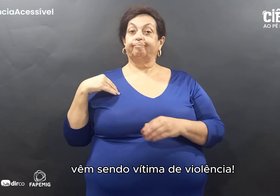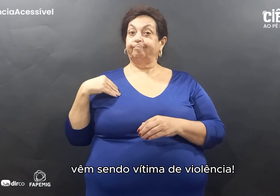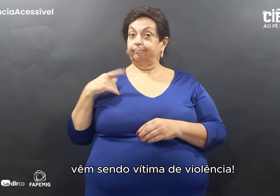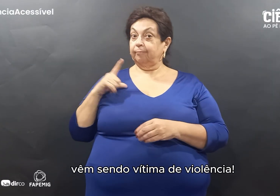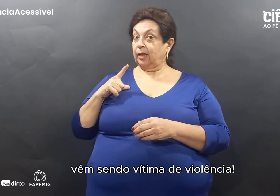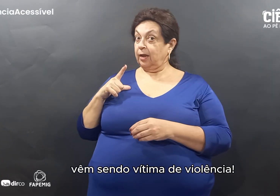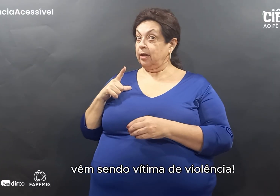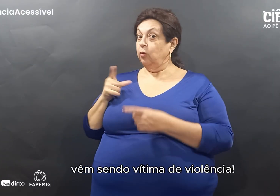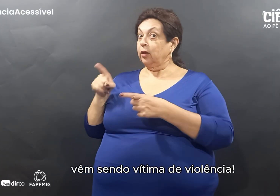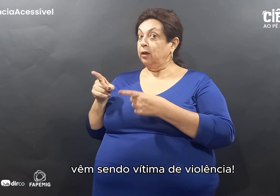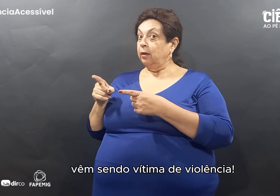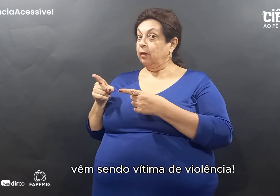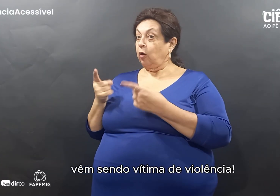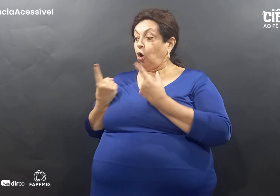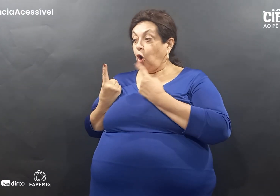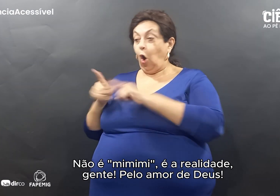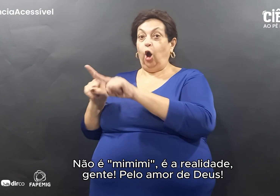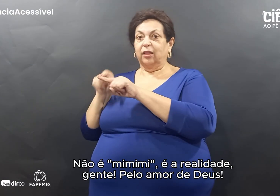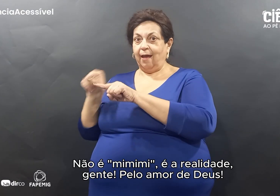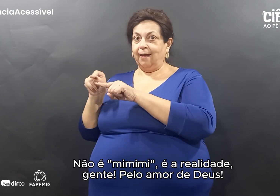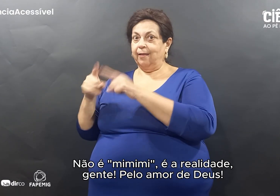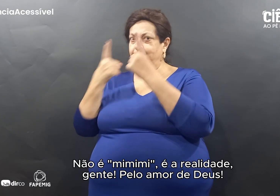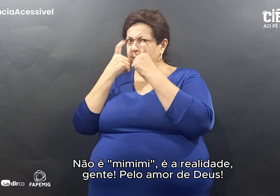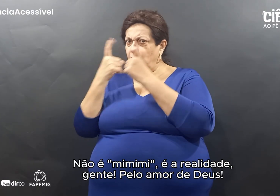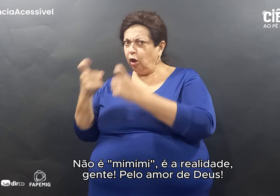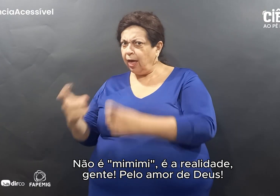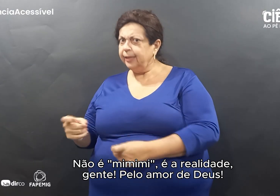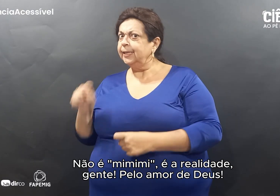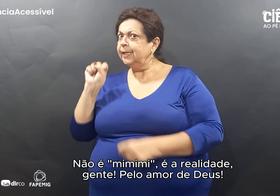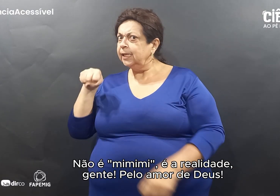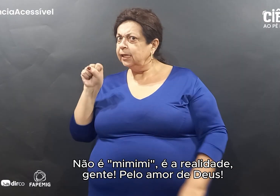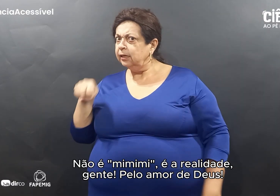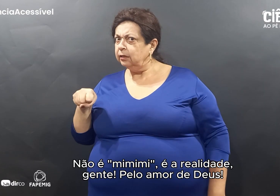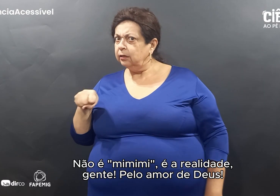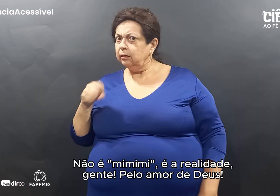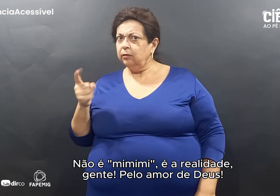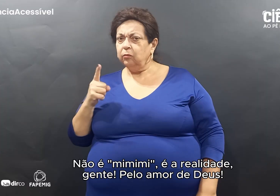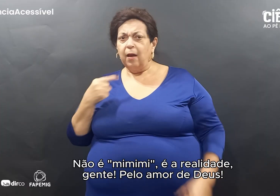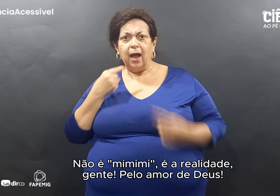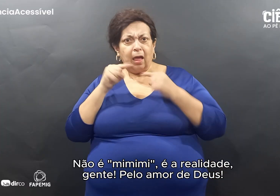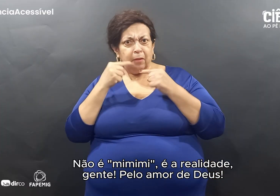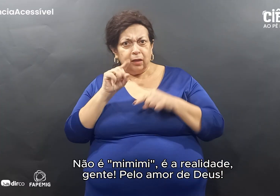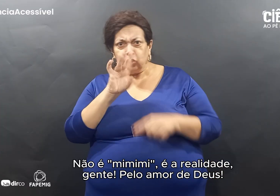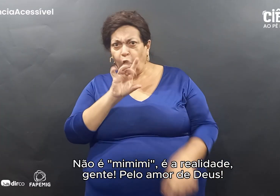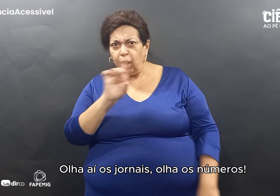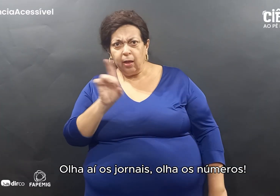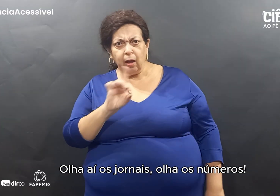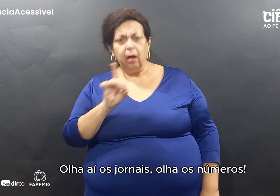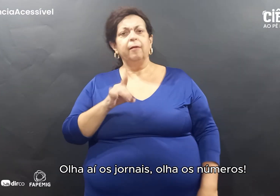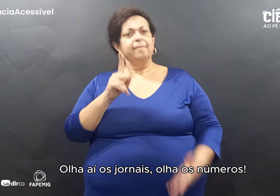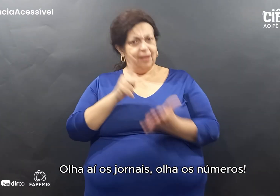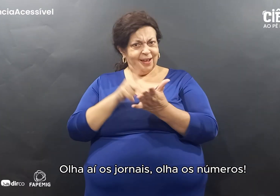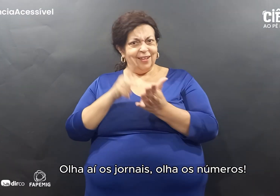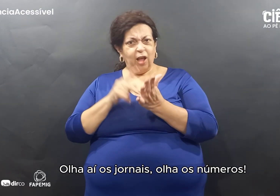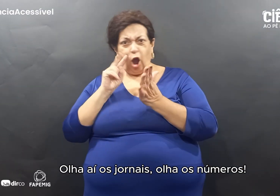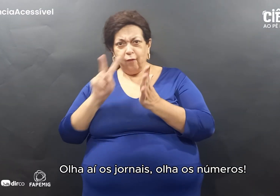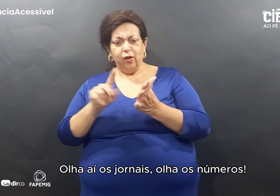sendo vítima de violência. Não é mimimi, é a realidade, gente. Pelo amor de Deus, olhem os jornais, olhem os